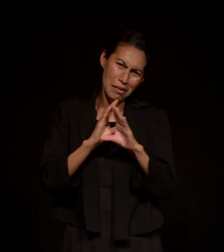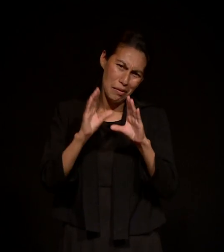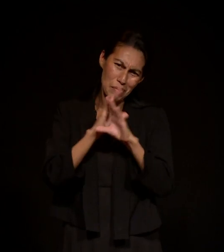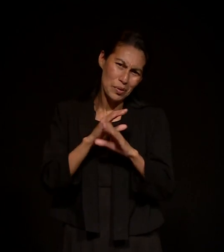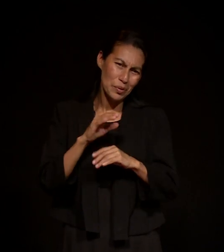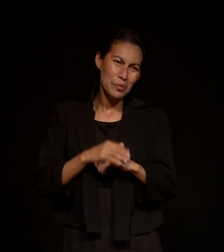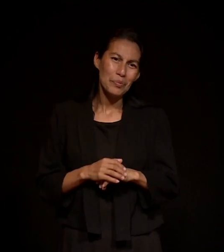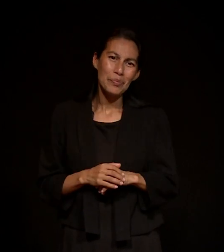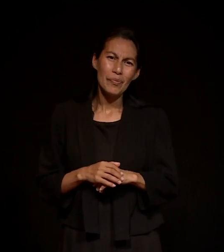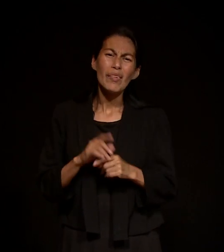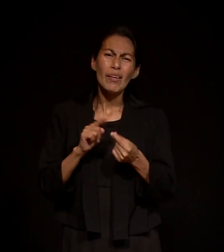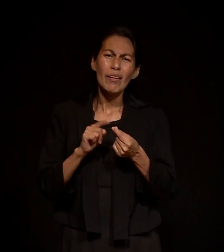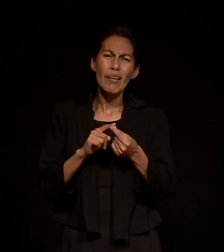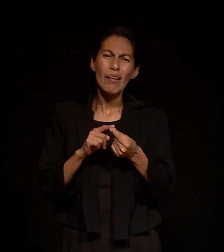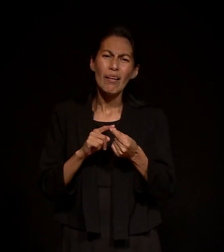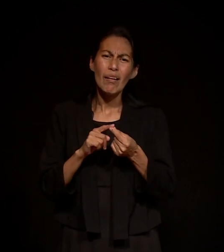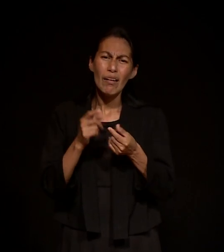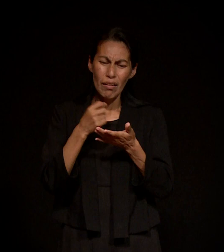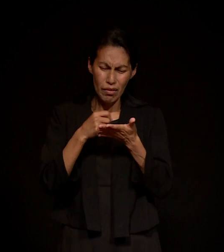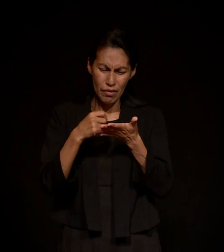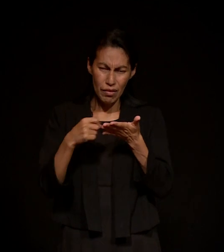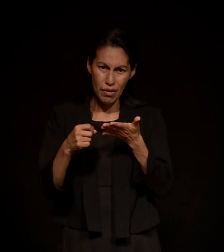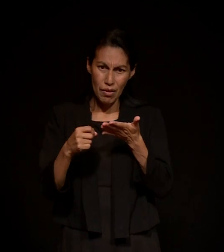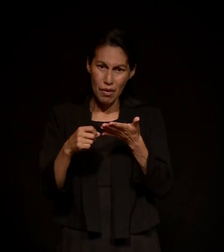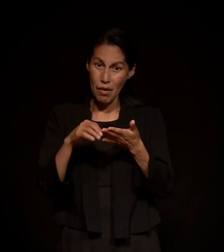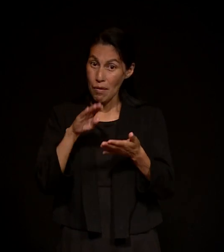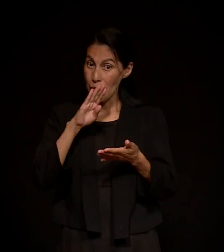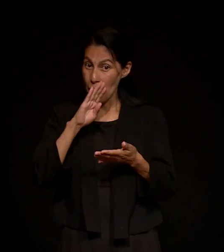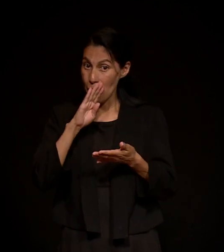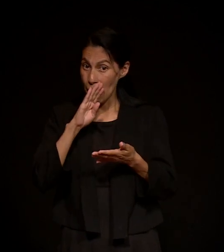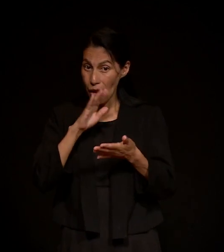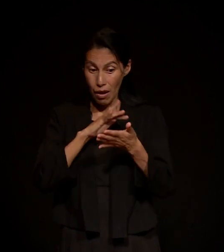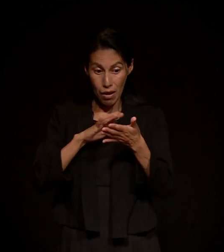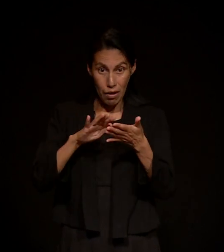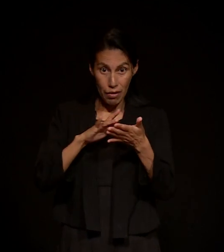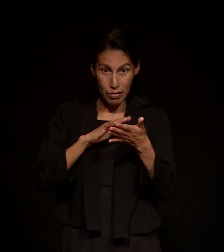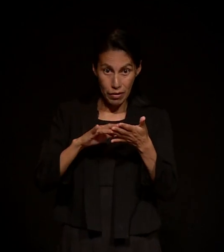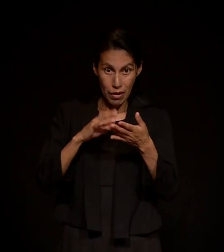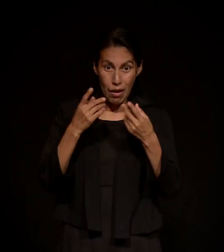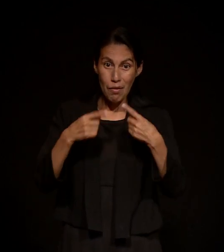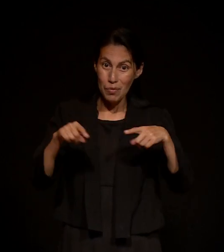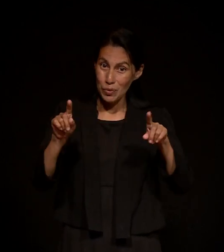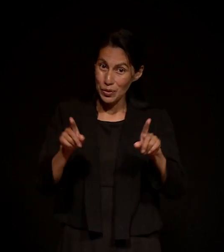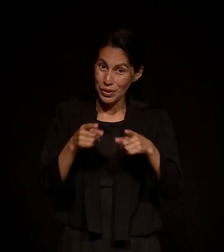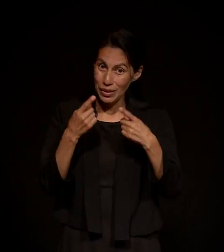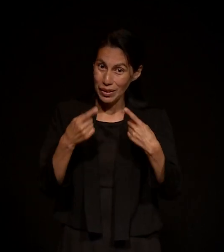canto? Pues, mi mamá hizo la letra y la música.